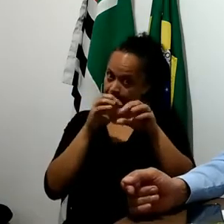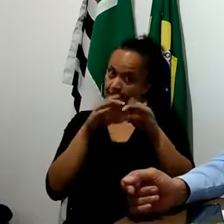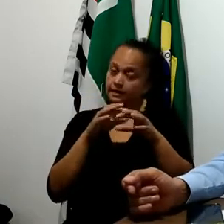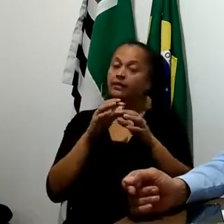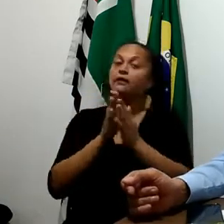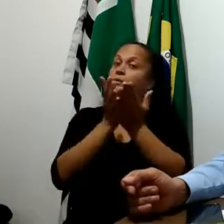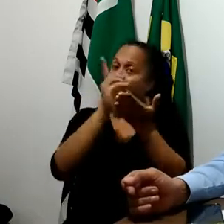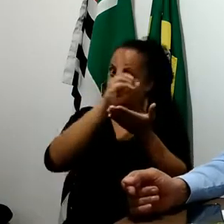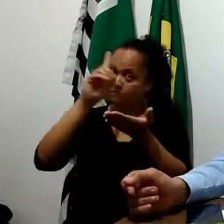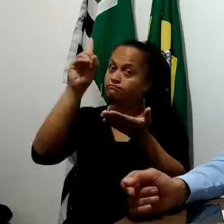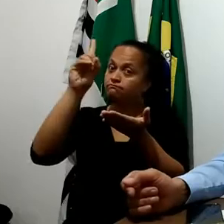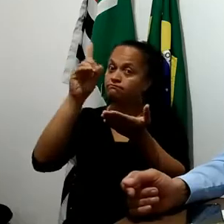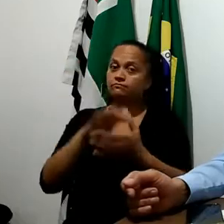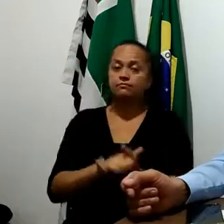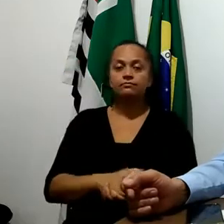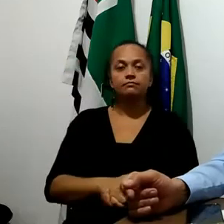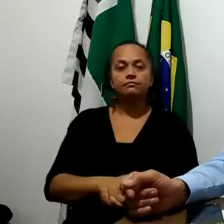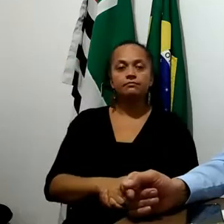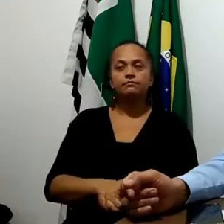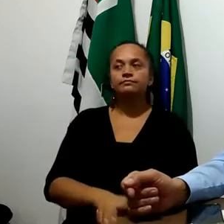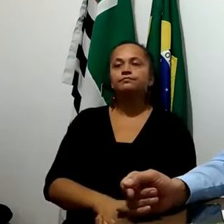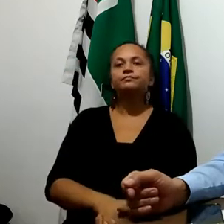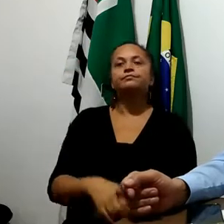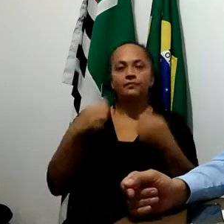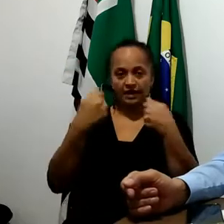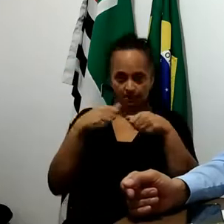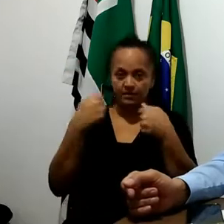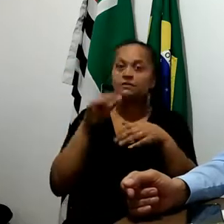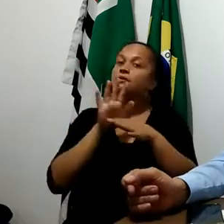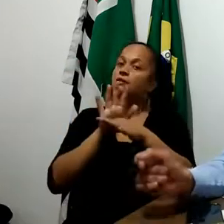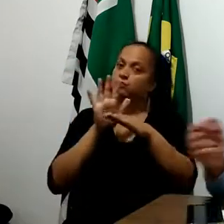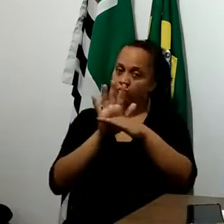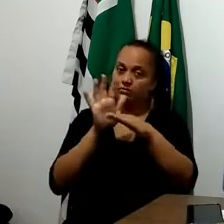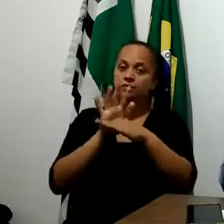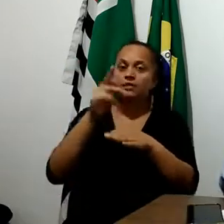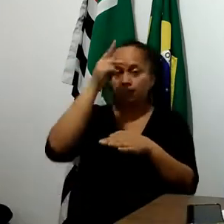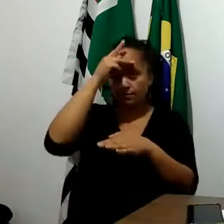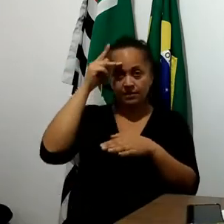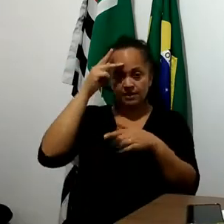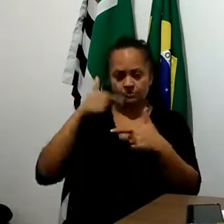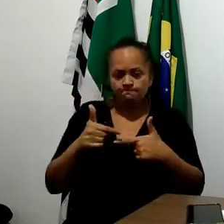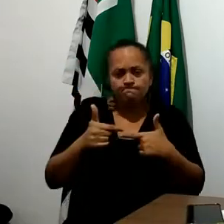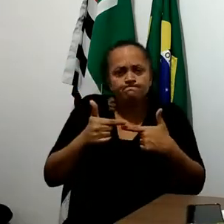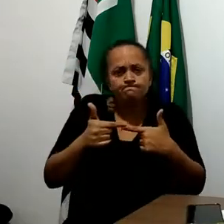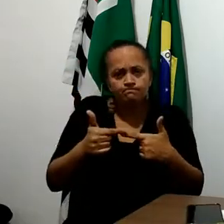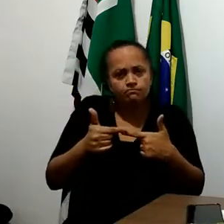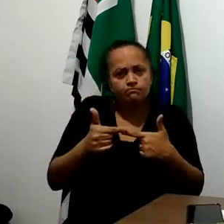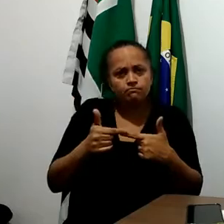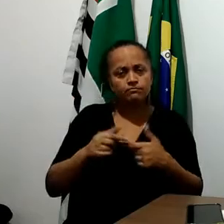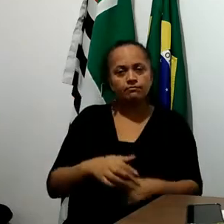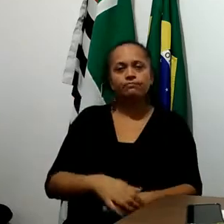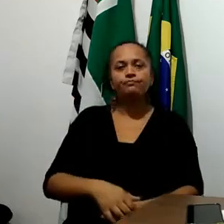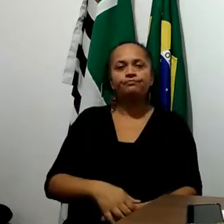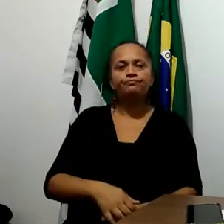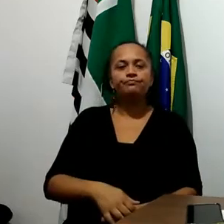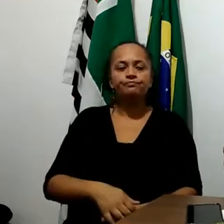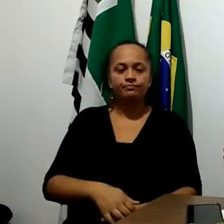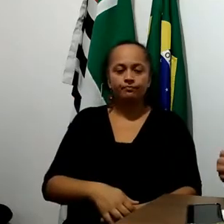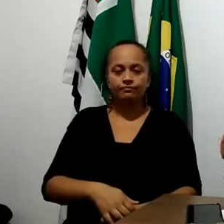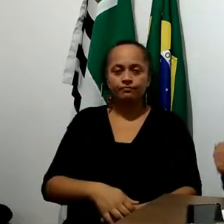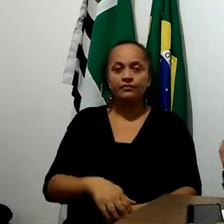irmão a perseverar. Nós precisamos ajudar esse irmão a caminhar, perseverar. Além